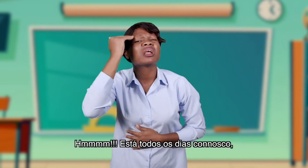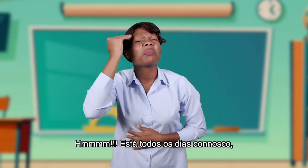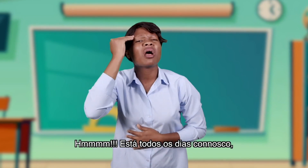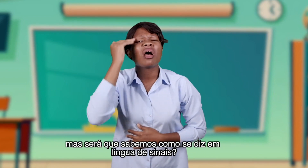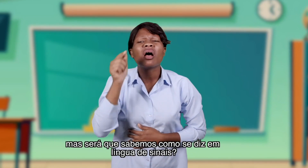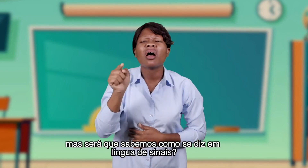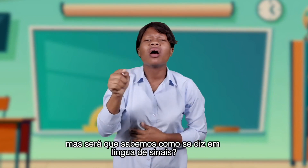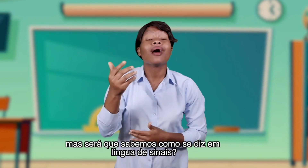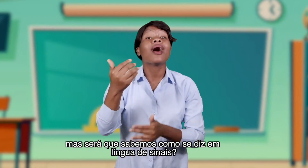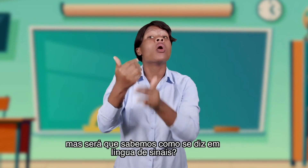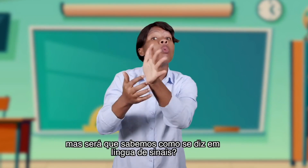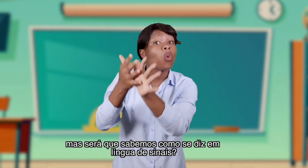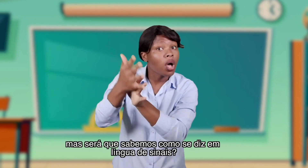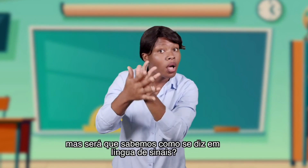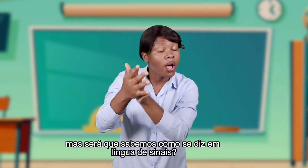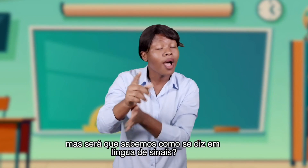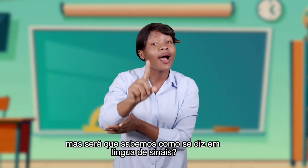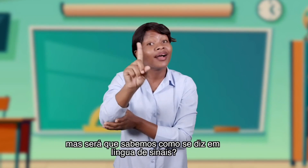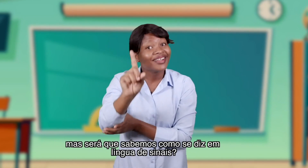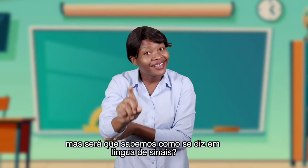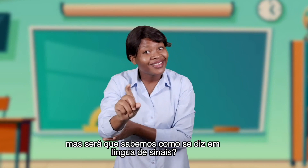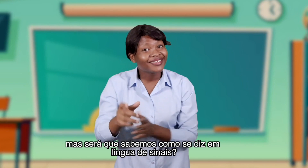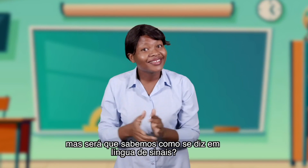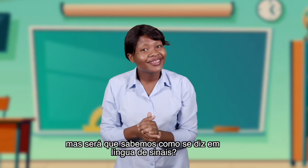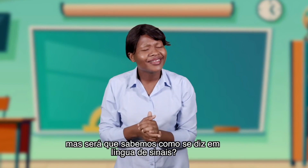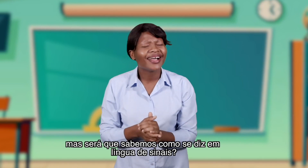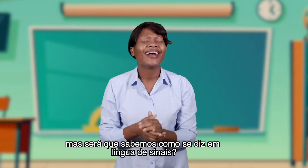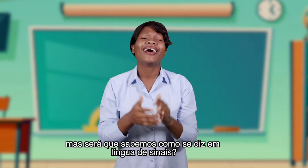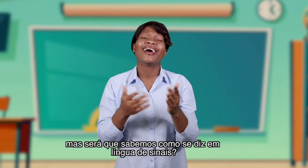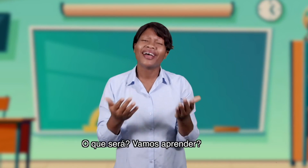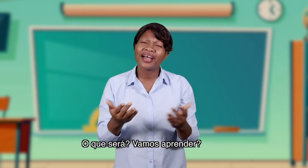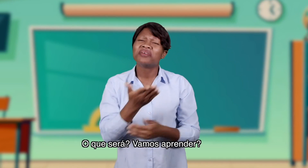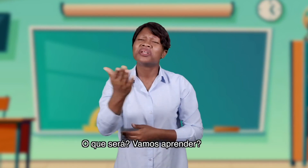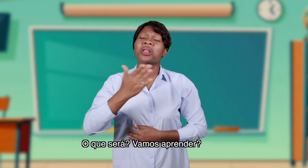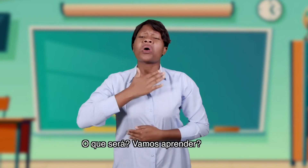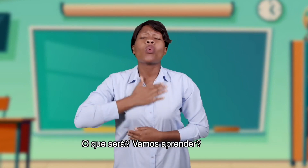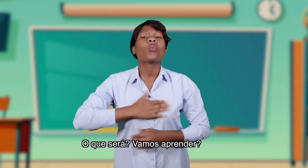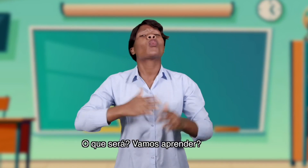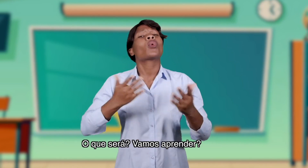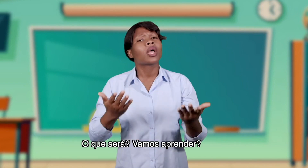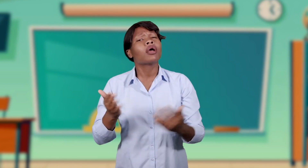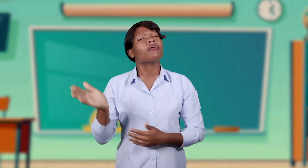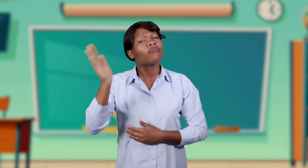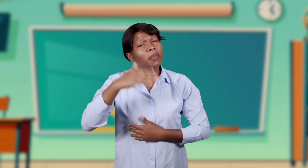conosco. Mas será que sabemos como se dizem em língua de sinais? O que será? Vamos aprender?